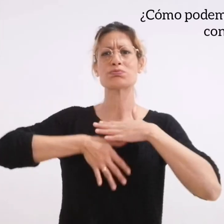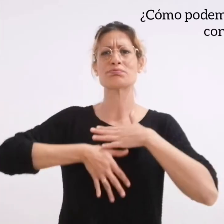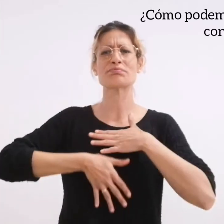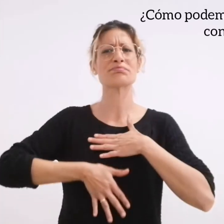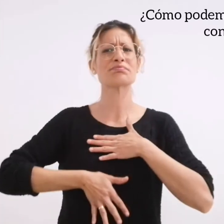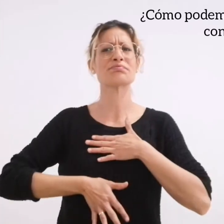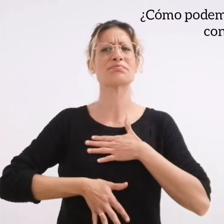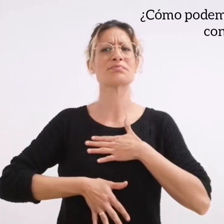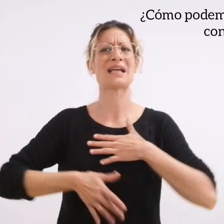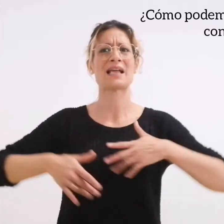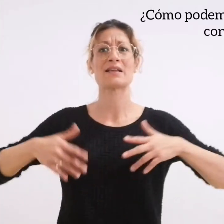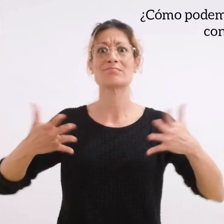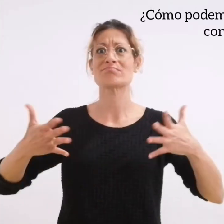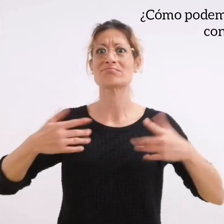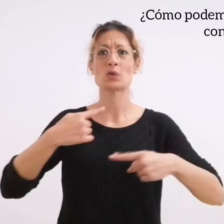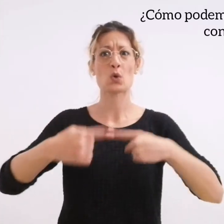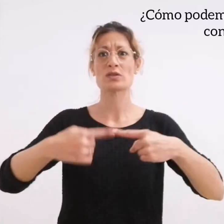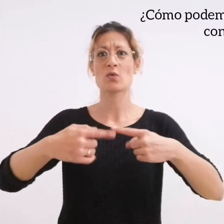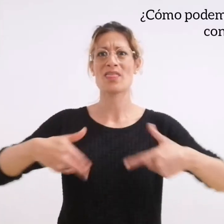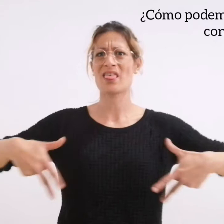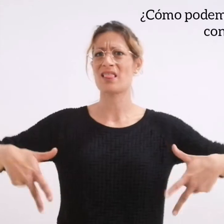somos liberados del poder de Satanás.